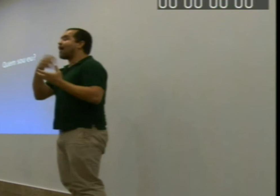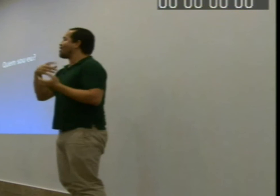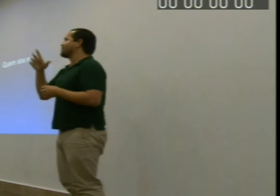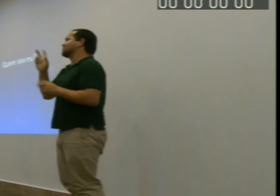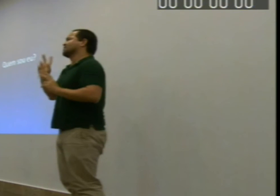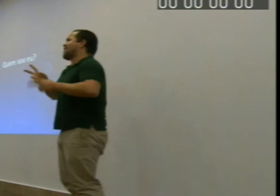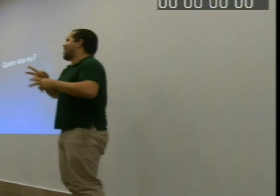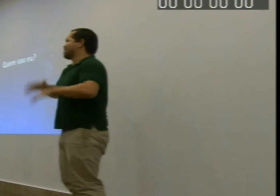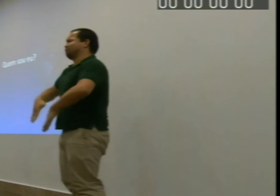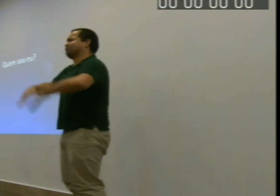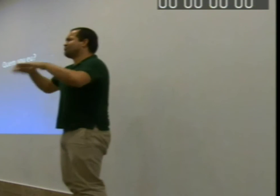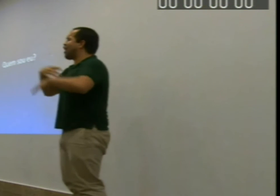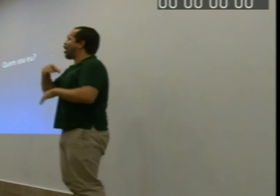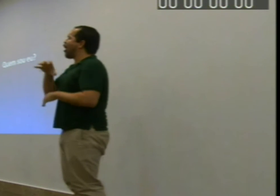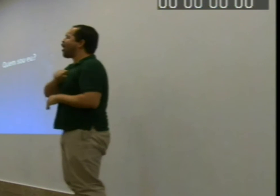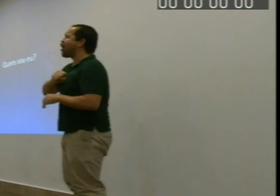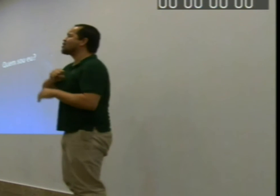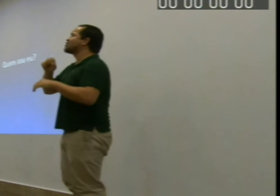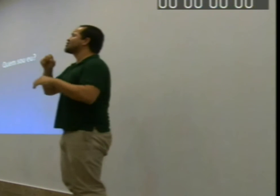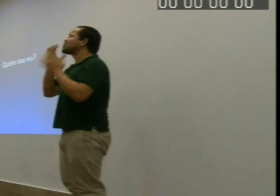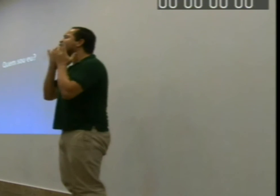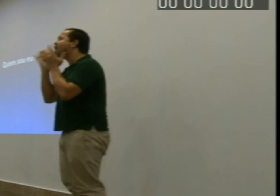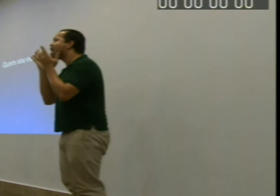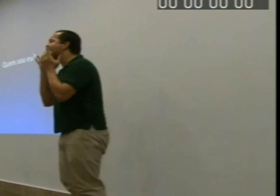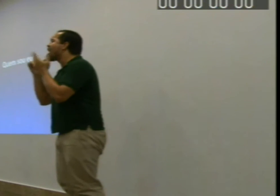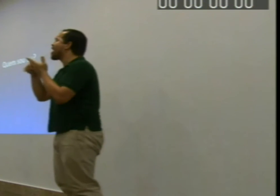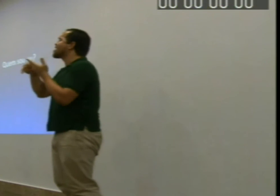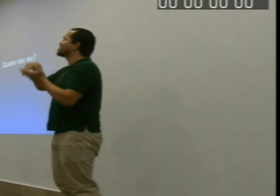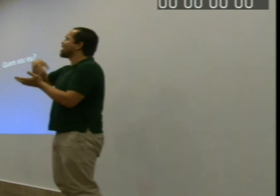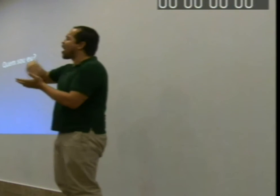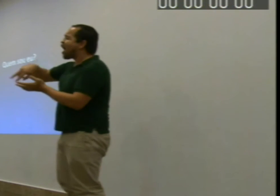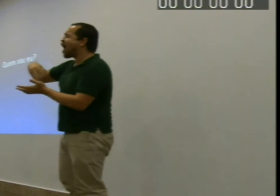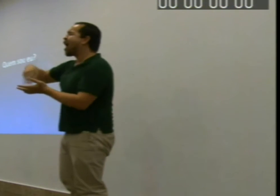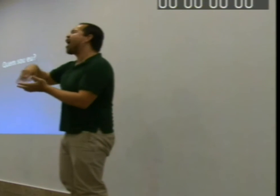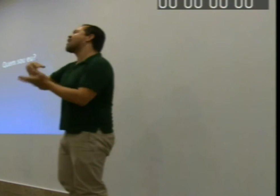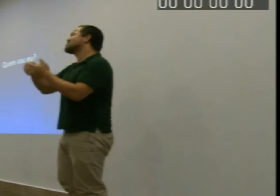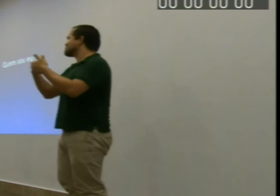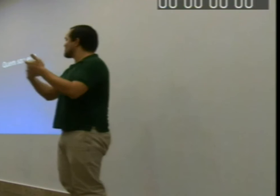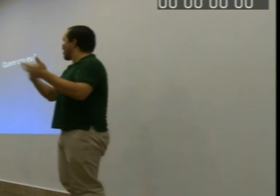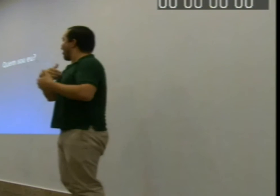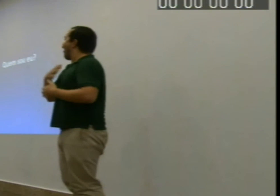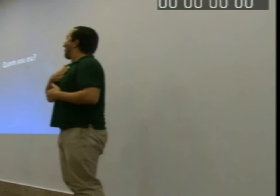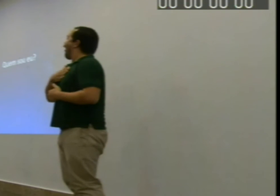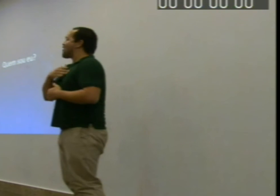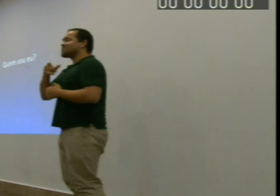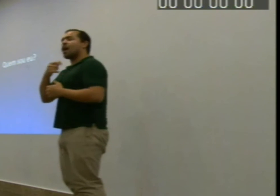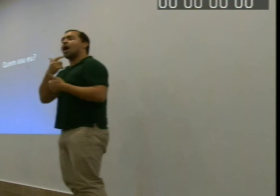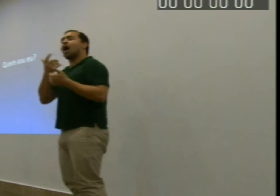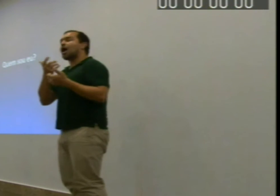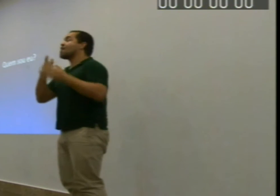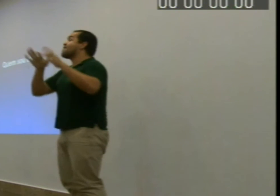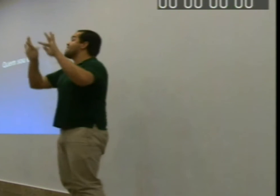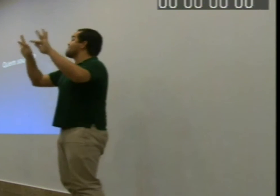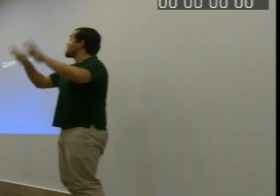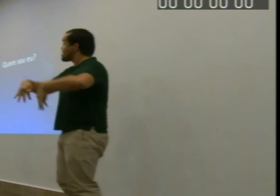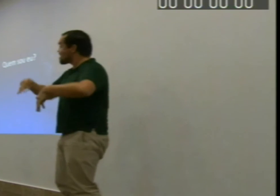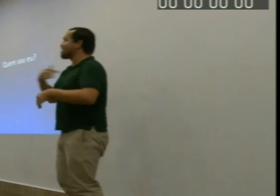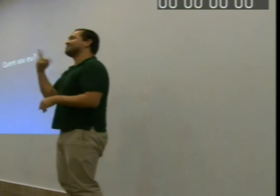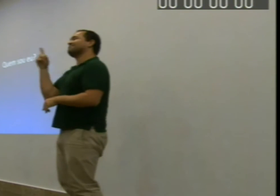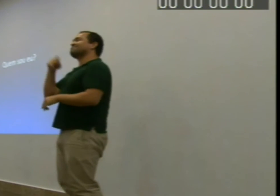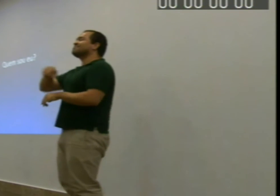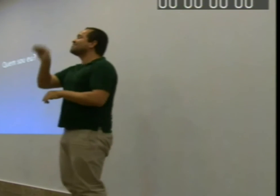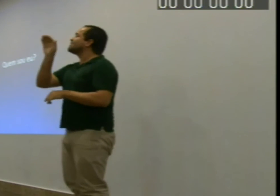adorei Ai Que bonito eu quero fazer igual com teatro parece dança eu gostei eu achei